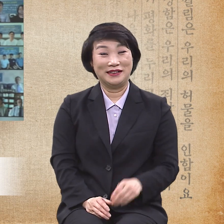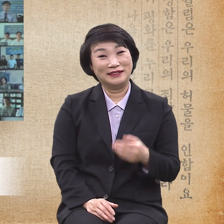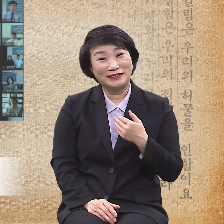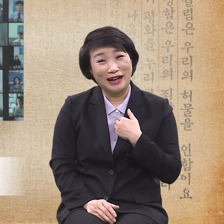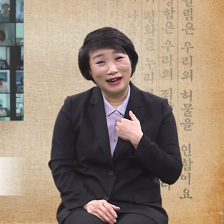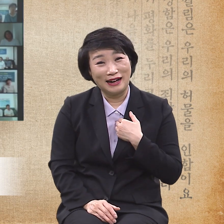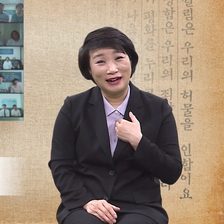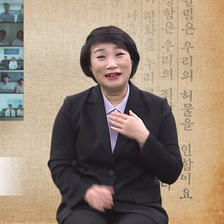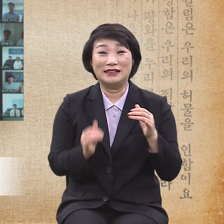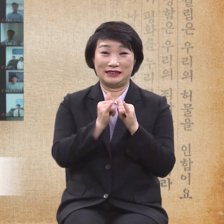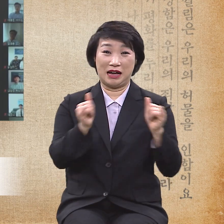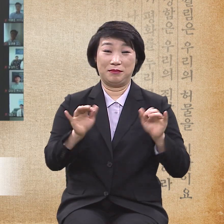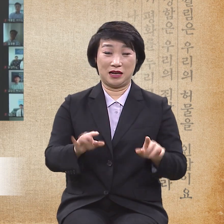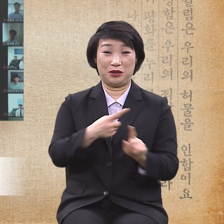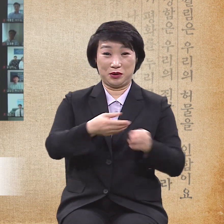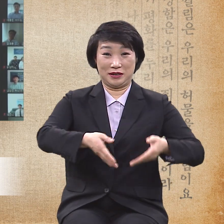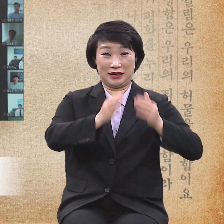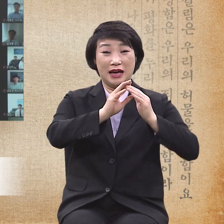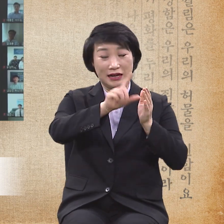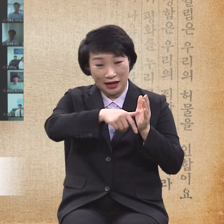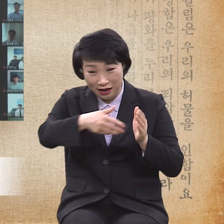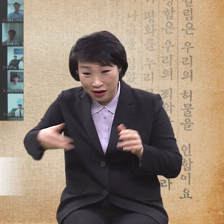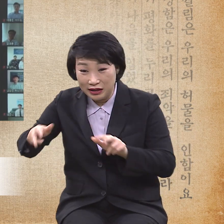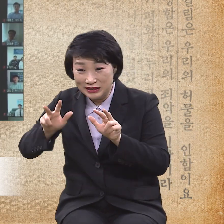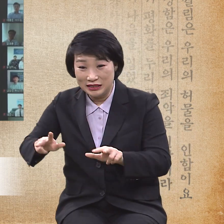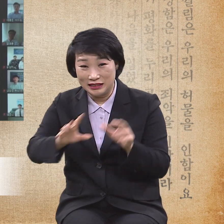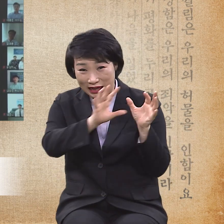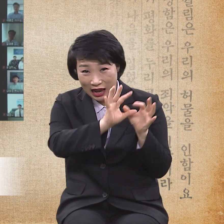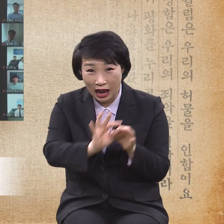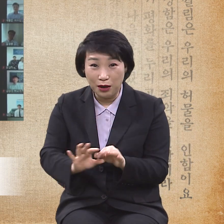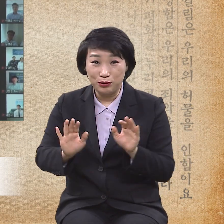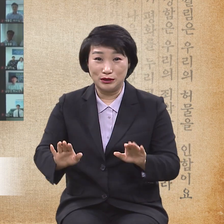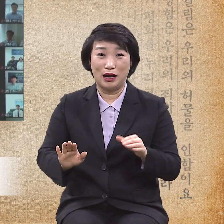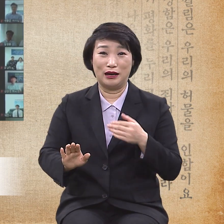저도 교회 개척에서 오늘까지